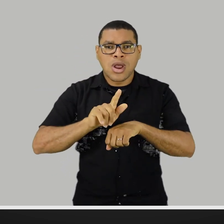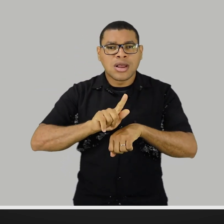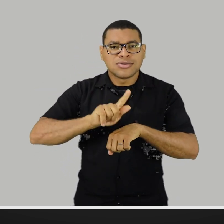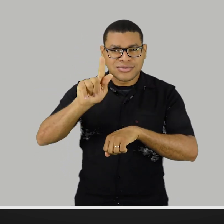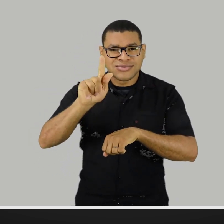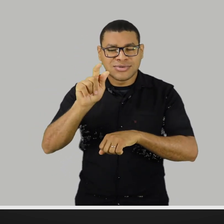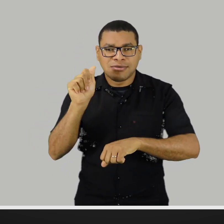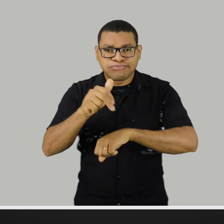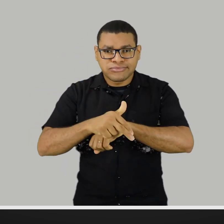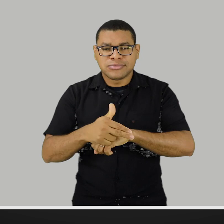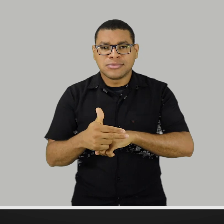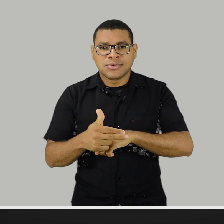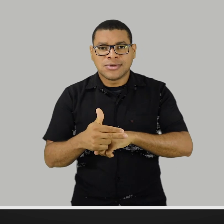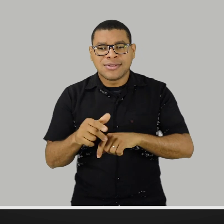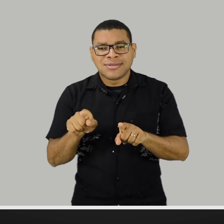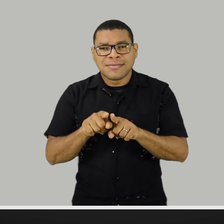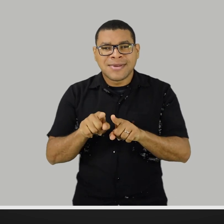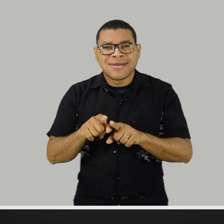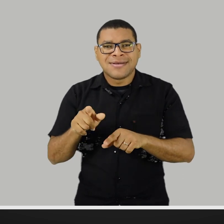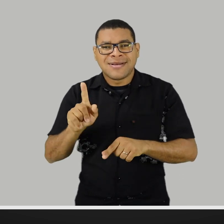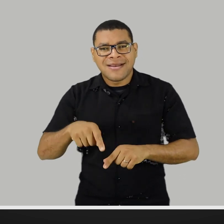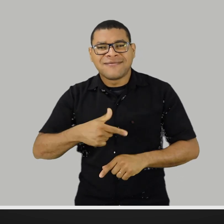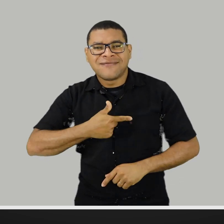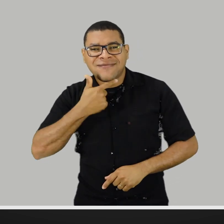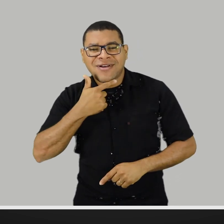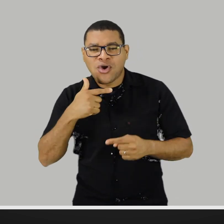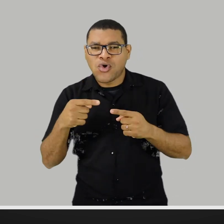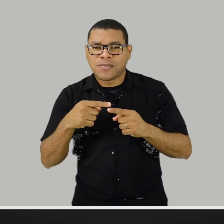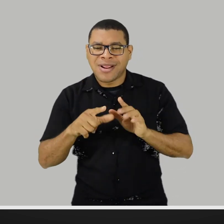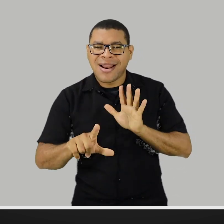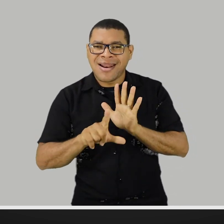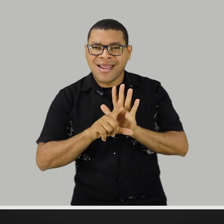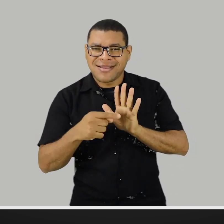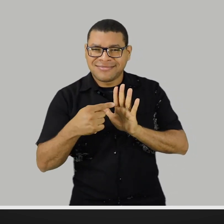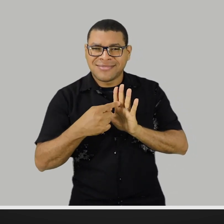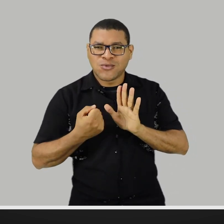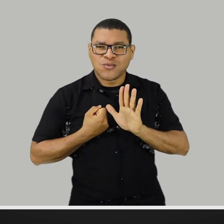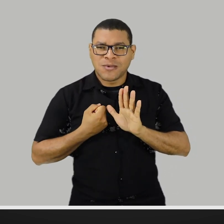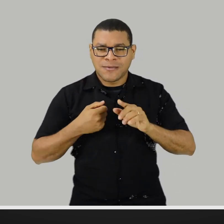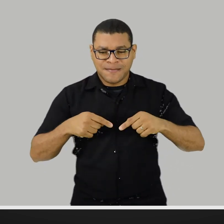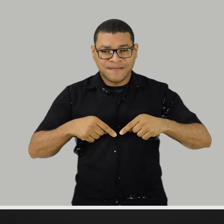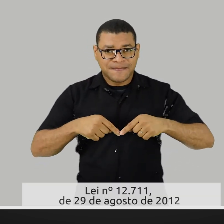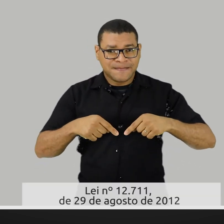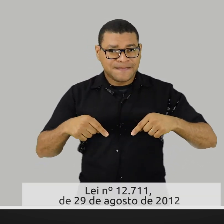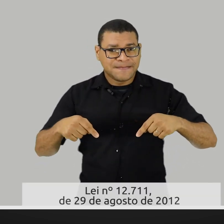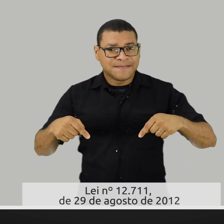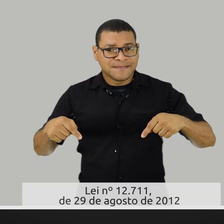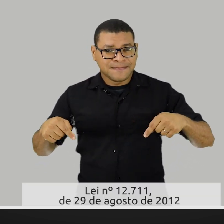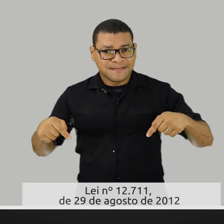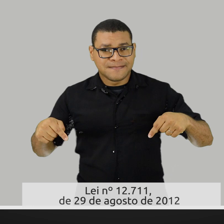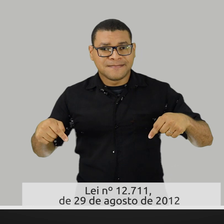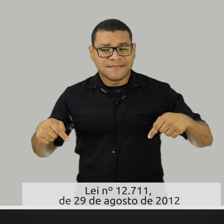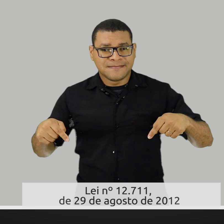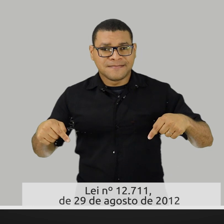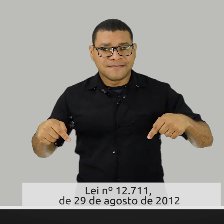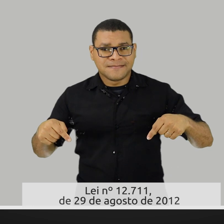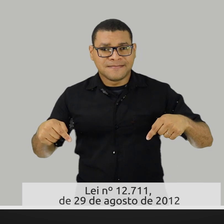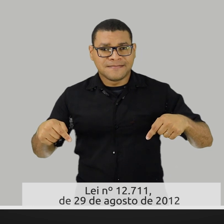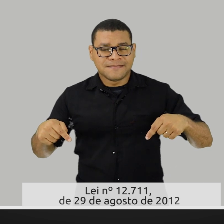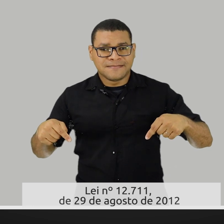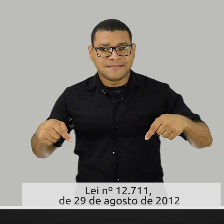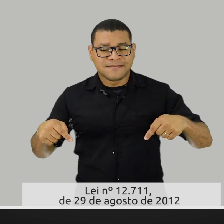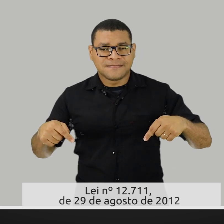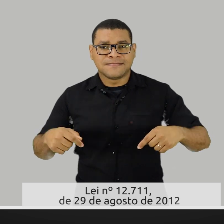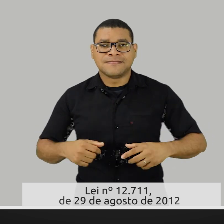graduação inclusive as vagas reservadas de acordo com a lei nº 12.711